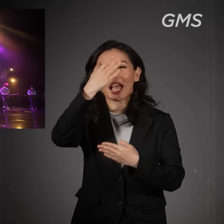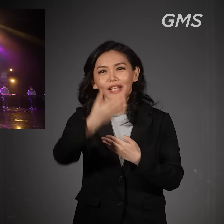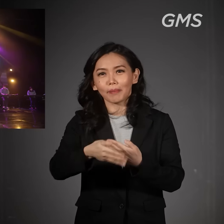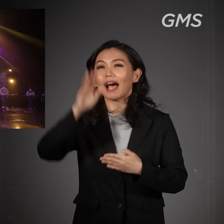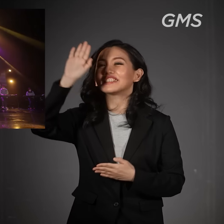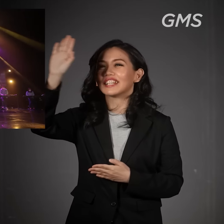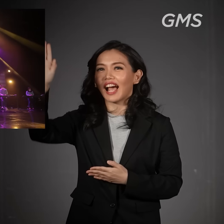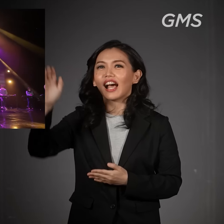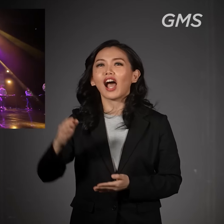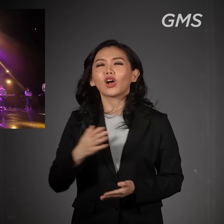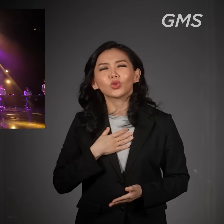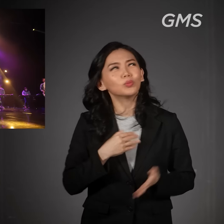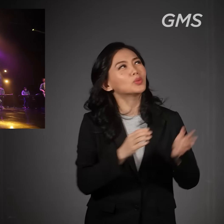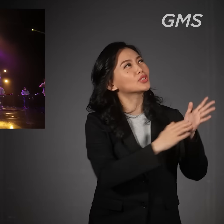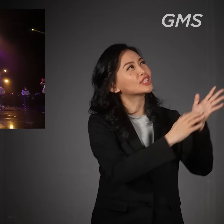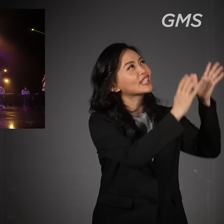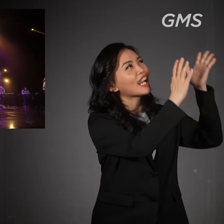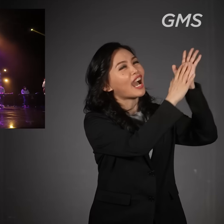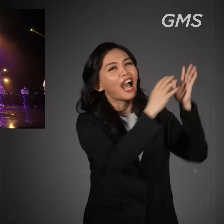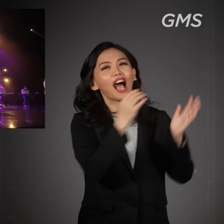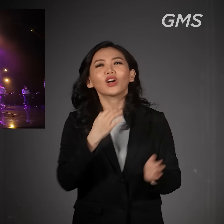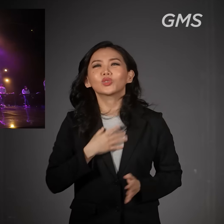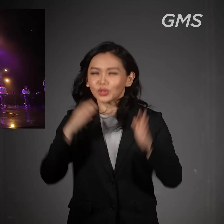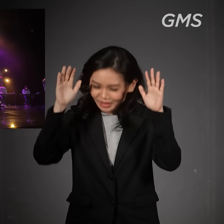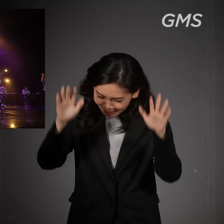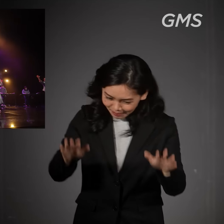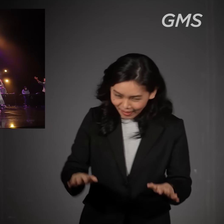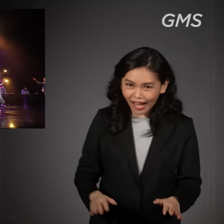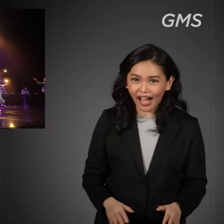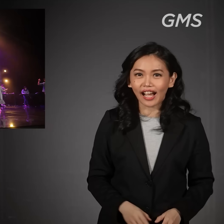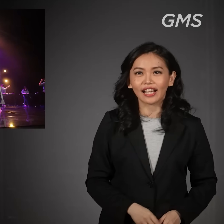Ku puji, ku sembah, ku puji,